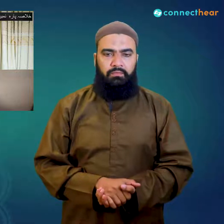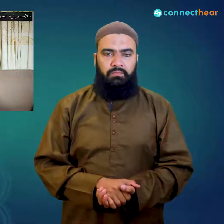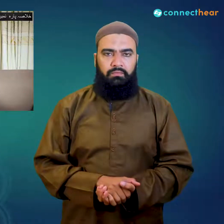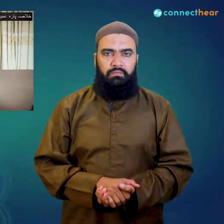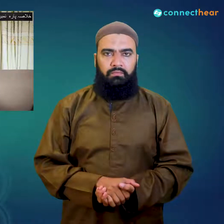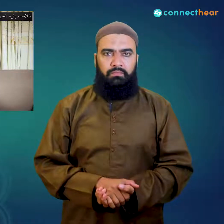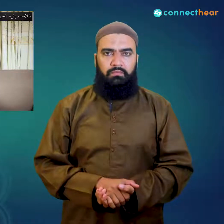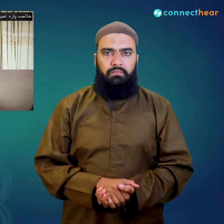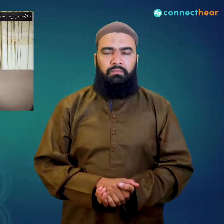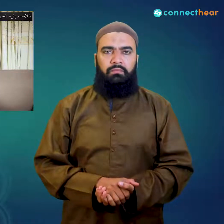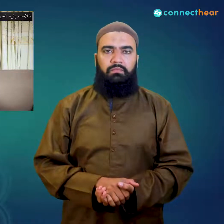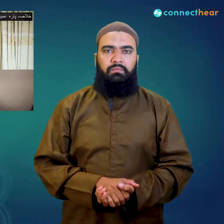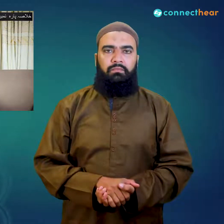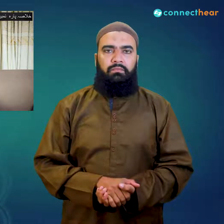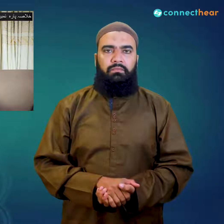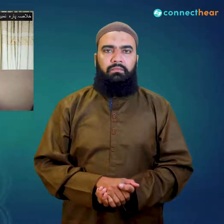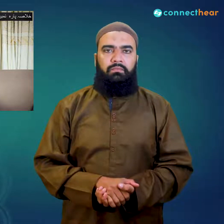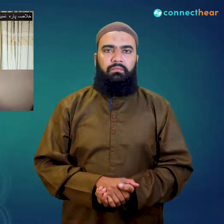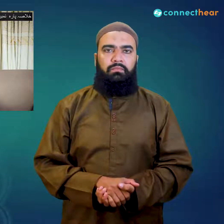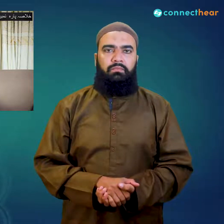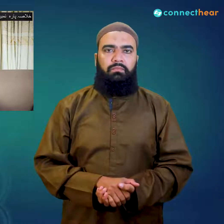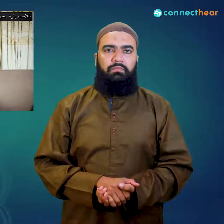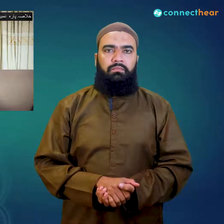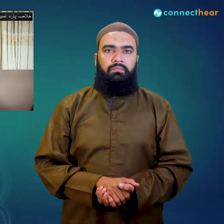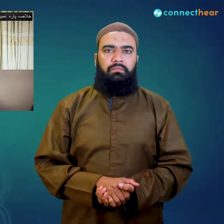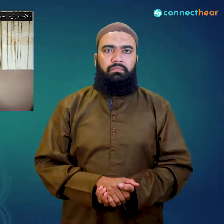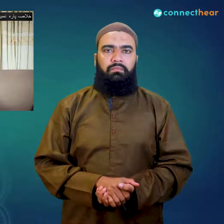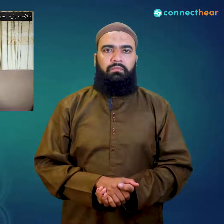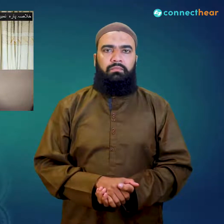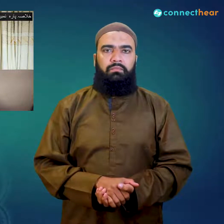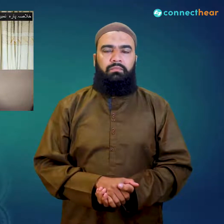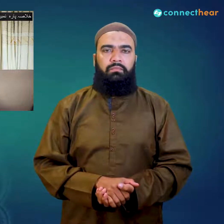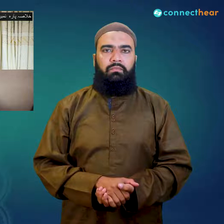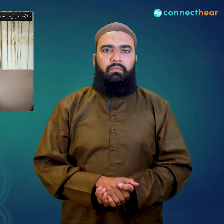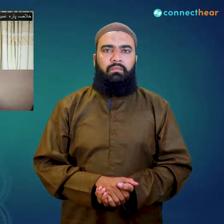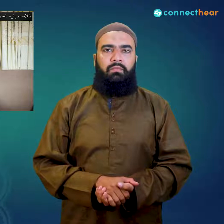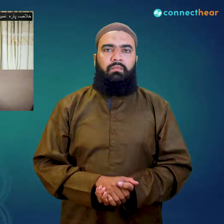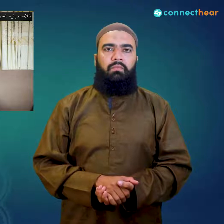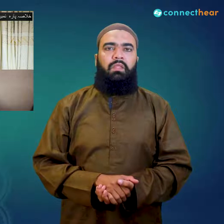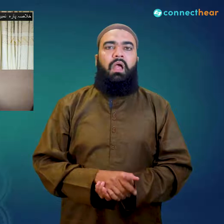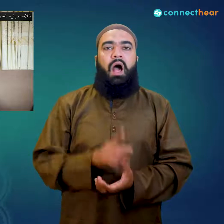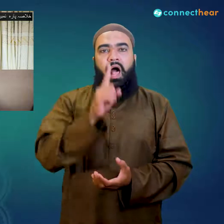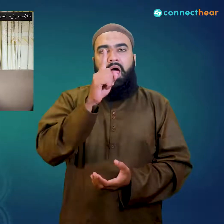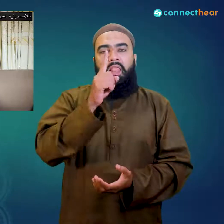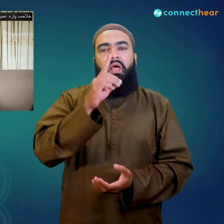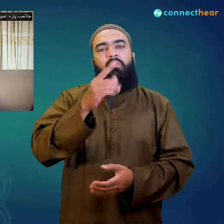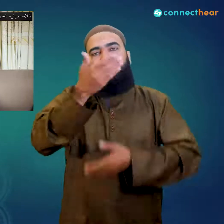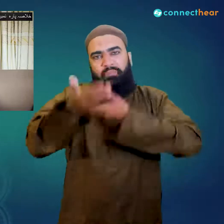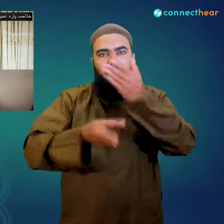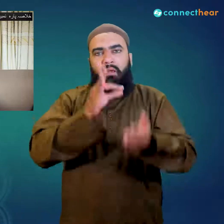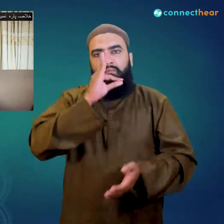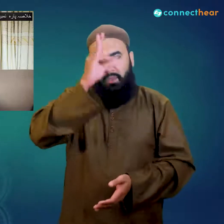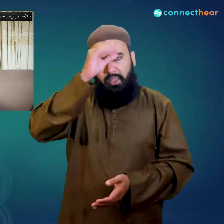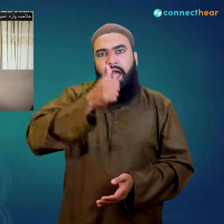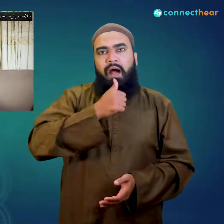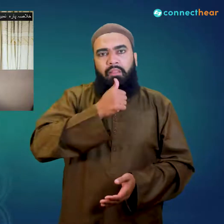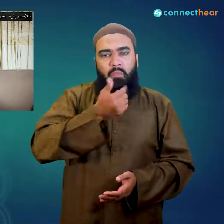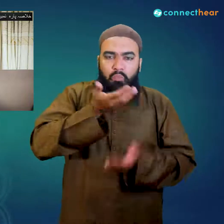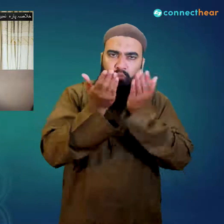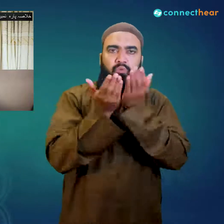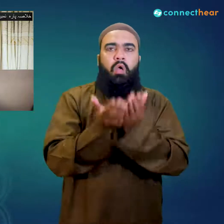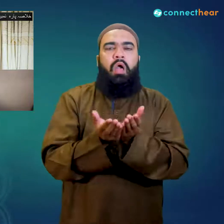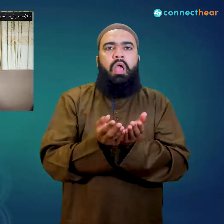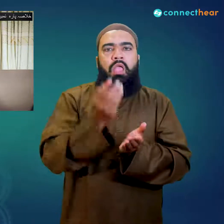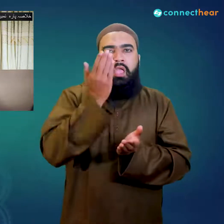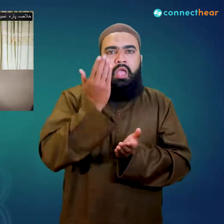وان لم تغفر لنا وترحمنا لنکونن من الخاسرین، اے ہمارے رب اگر ہم نے اپنی جانوں پر ظلم کر